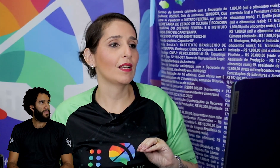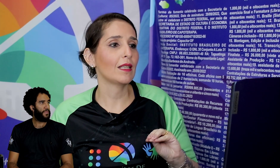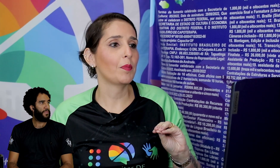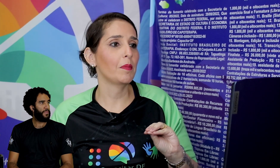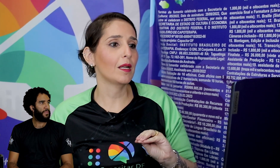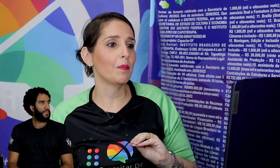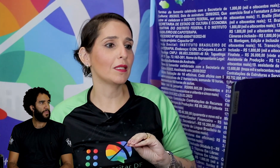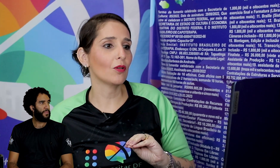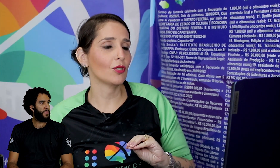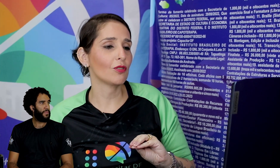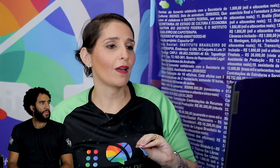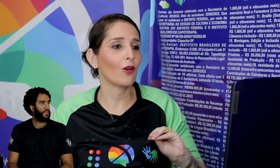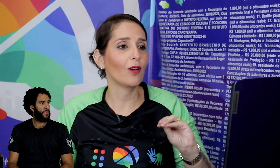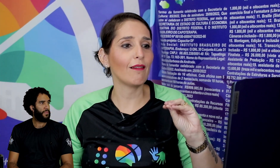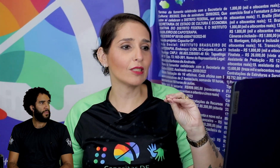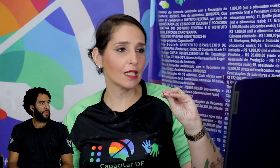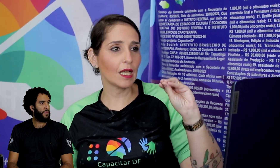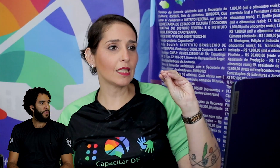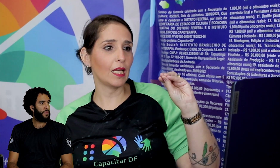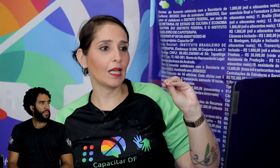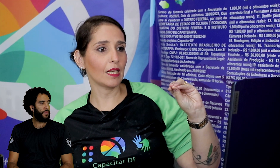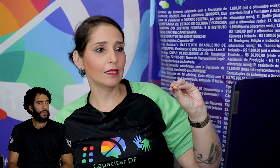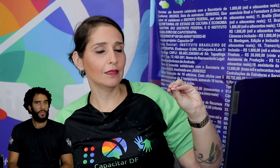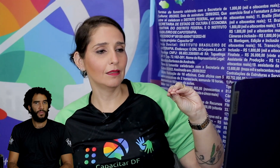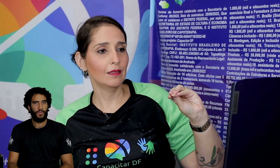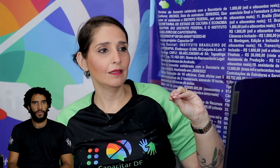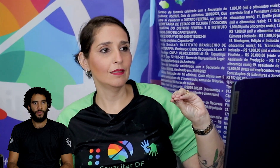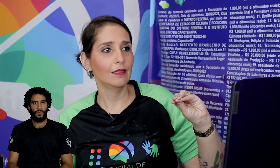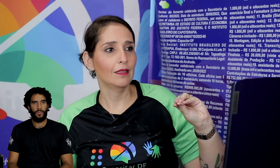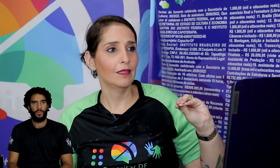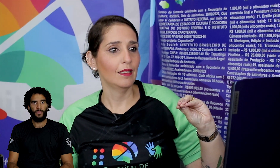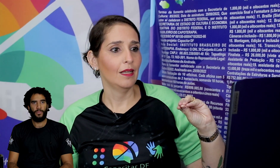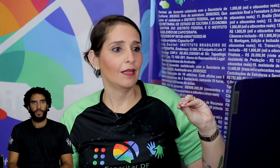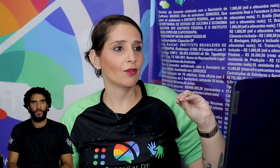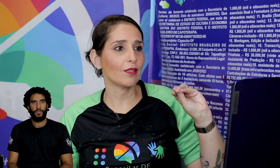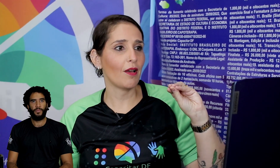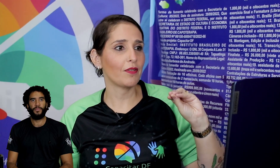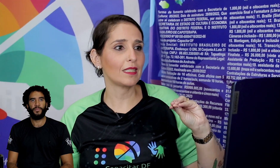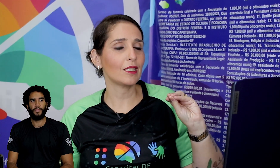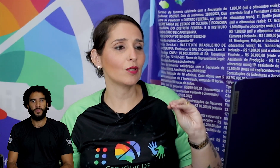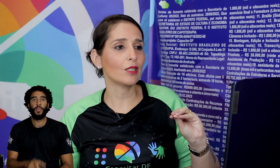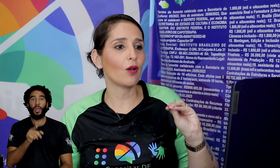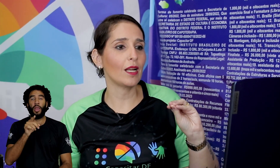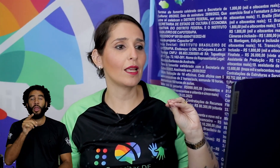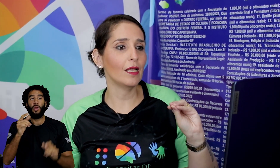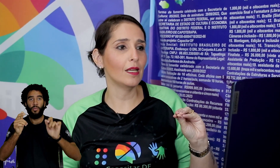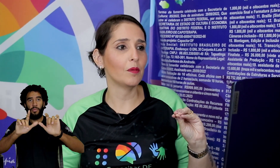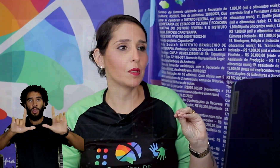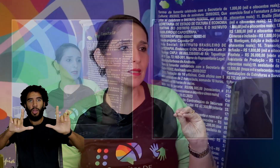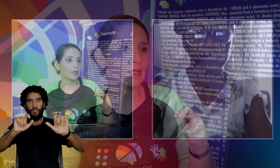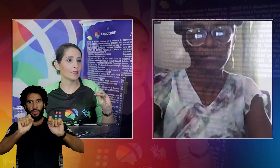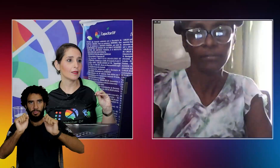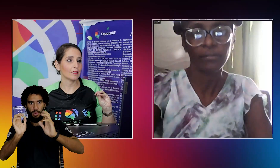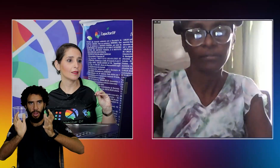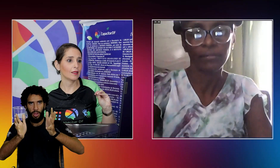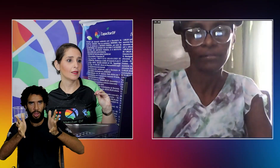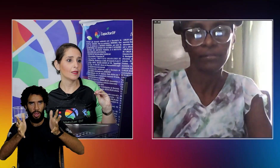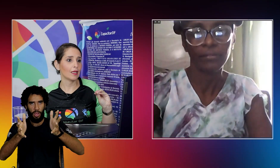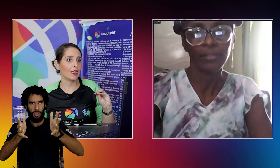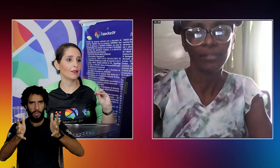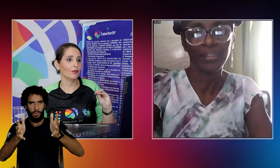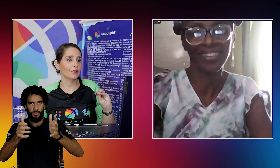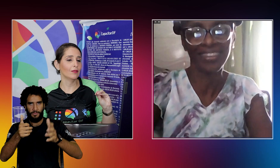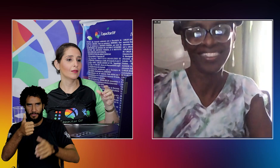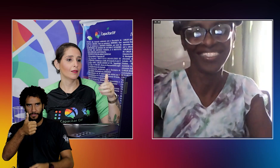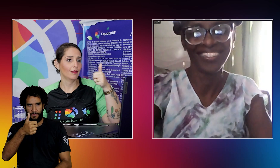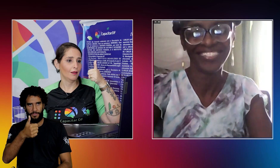Eliane vai ser a primeira pessoa. A gente vai colocar você na tela e você vai fazer a sua história em Libras.